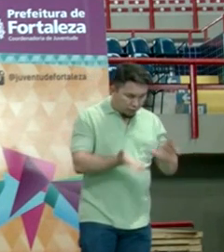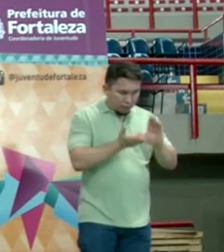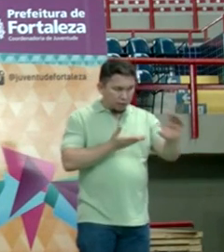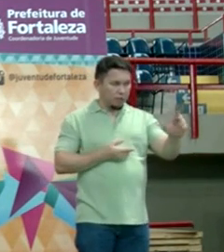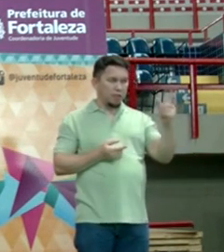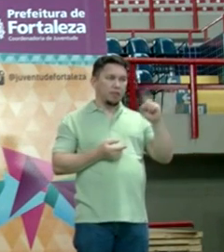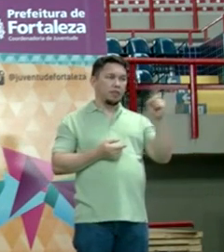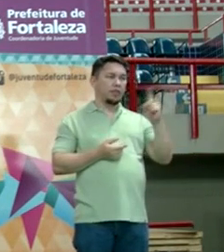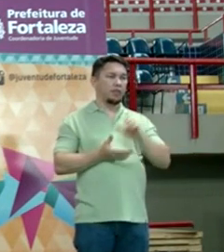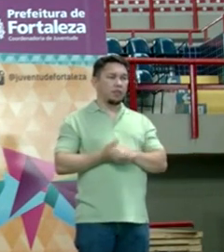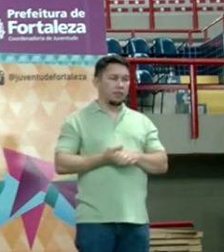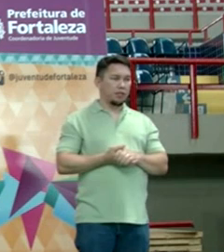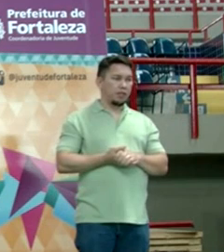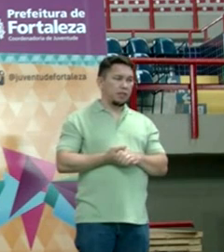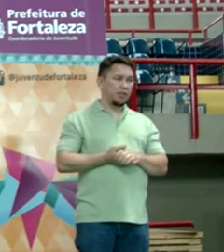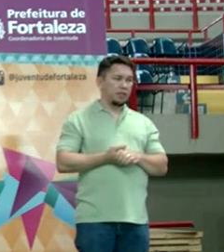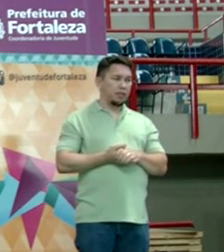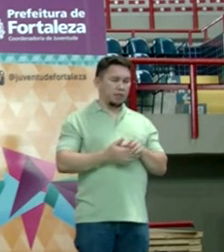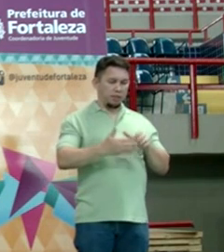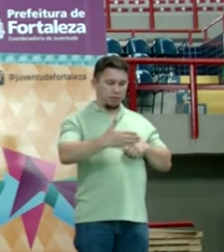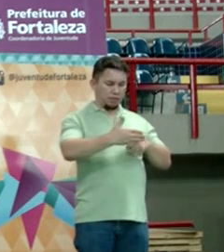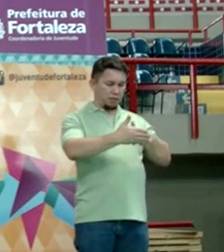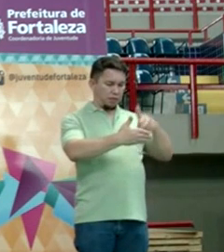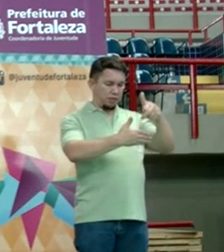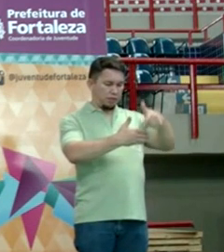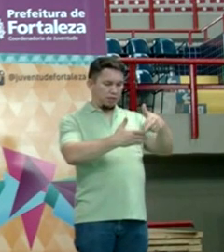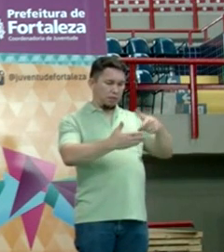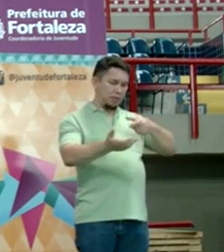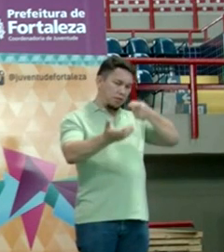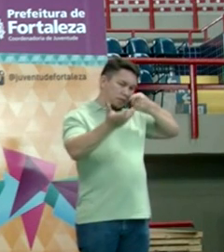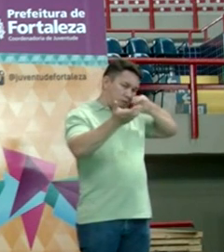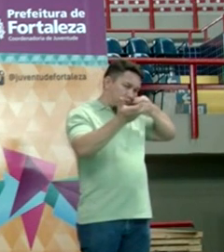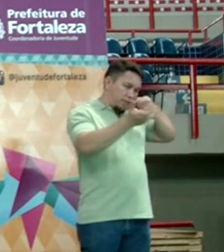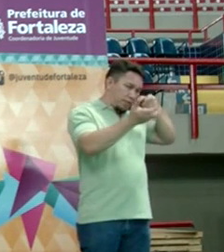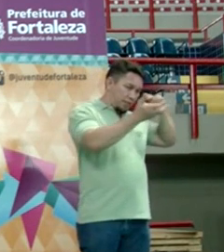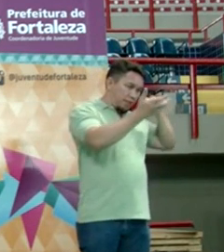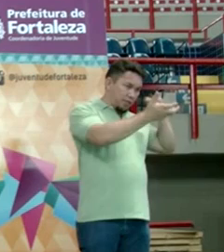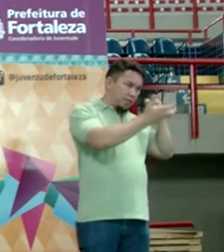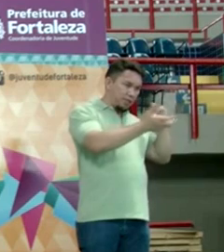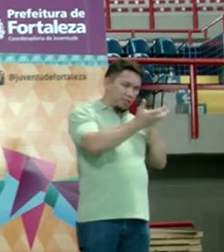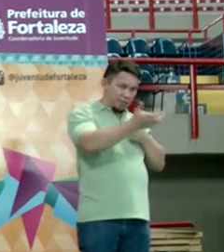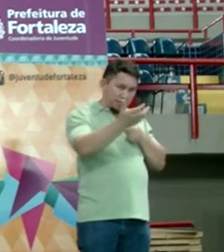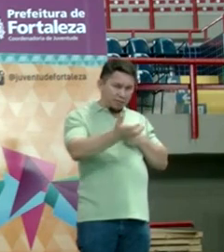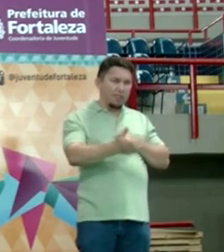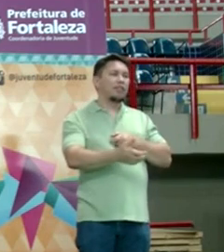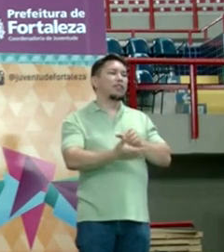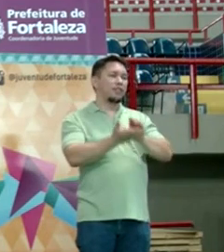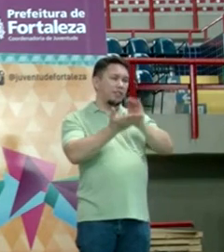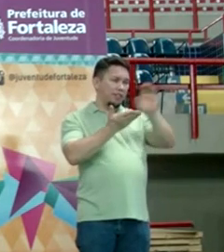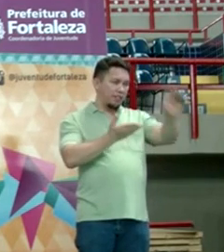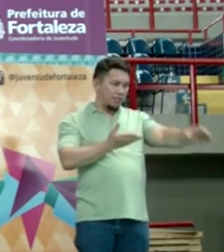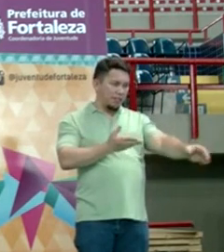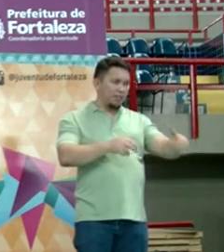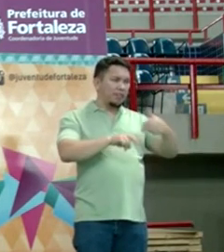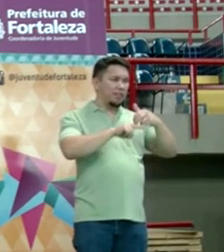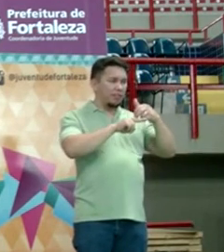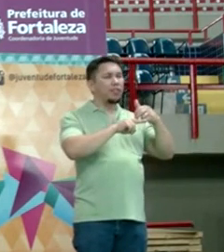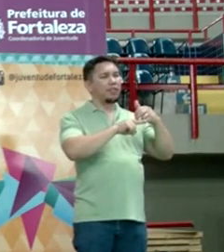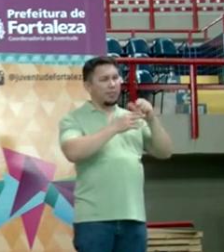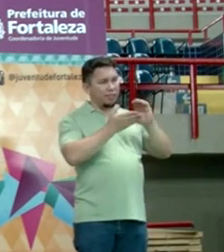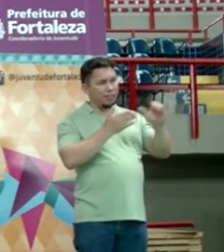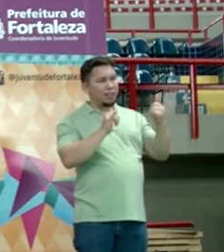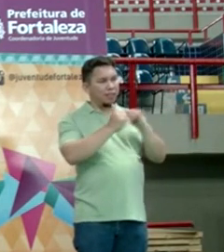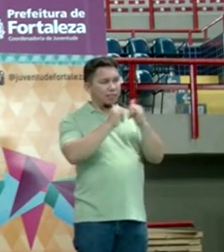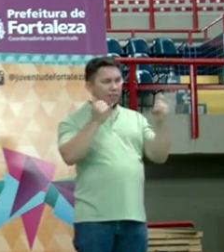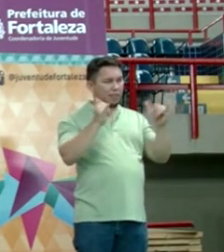não patrocina. Se o cara estiver pulando obstáculo com uma pessoa atirando com um fuzil que dá 300 tiros por minuto, aí a Red Bull patrocina. Tá